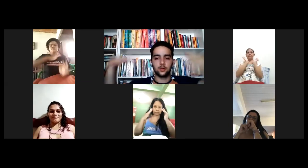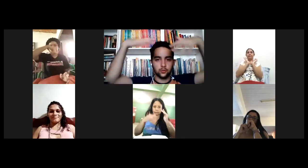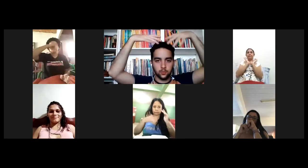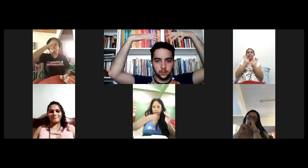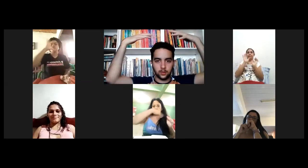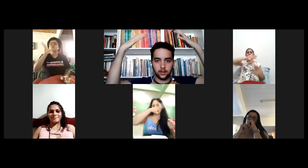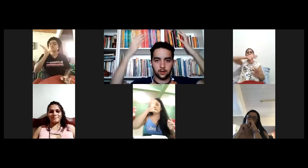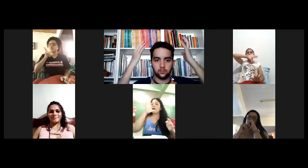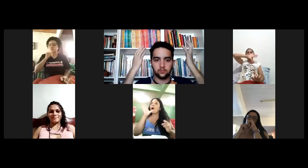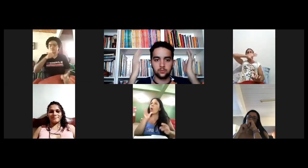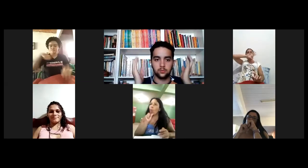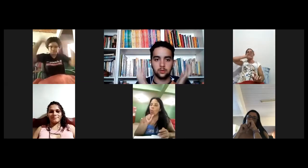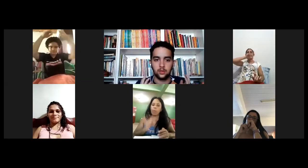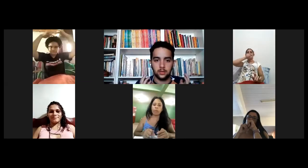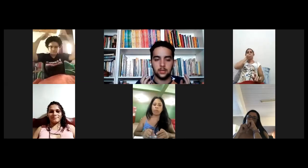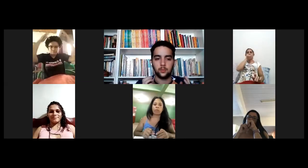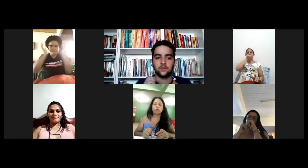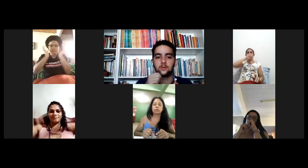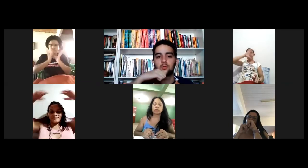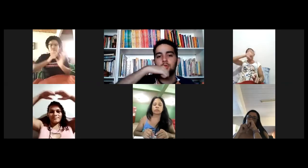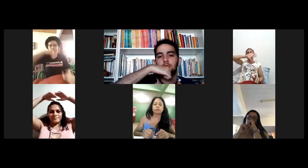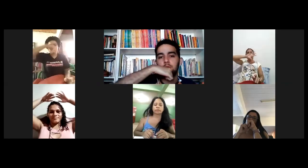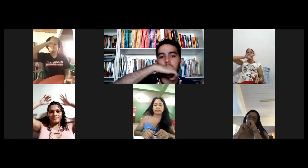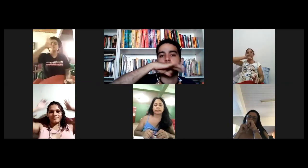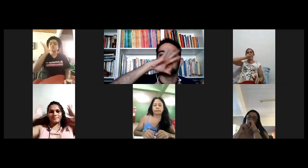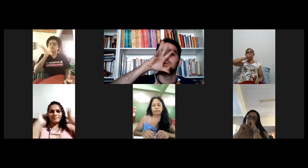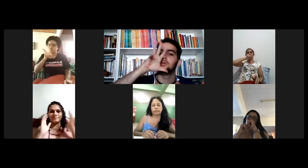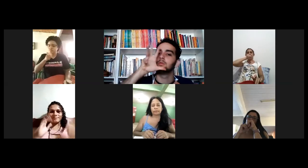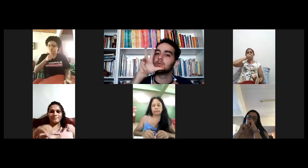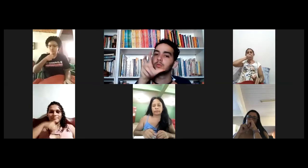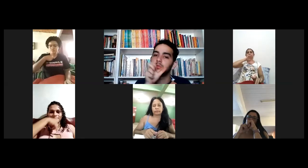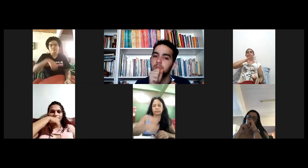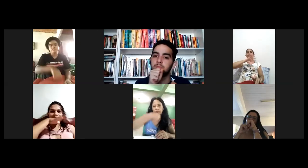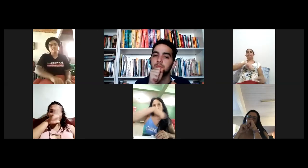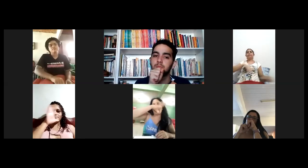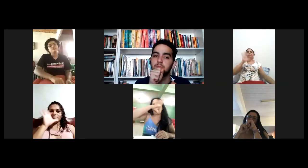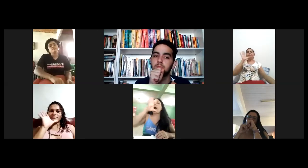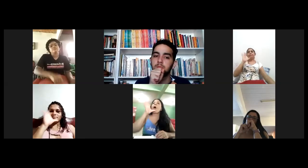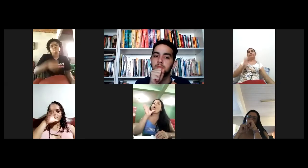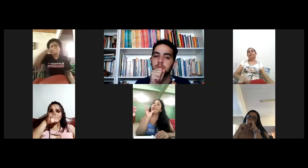Faz a juba do leão e depois faz o rugido do leão.